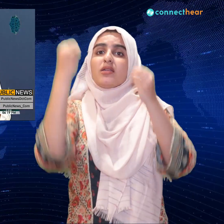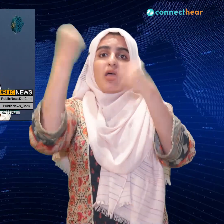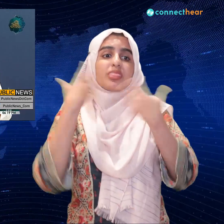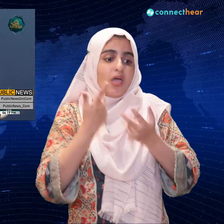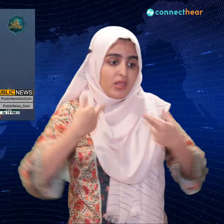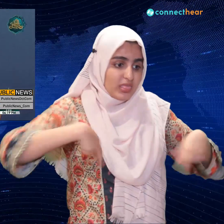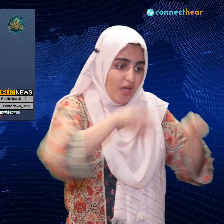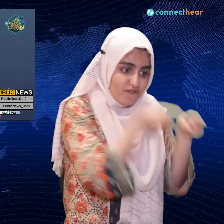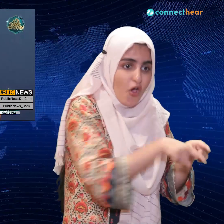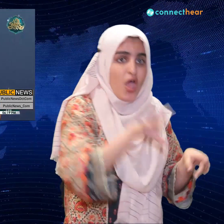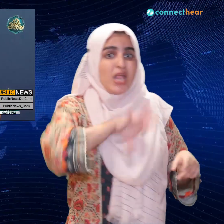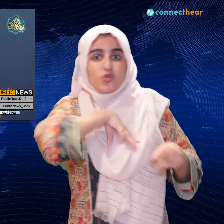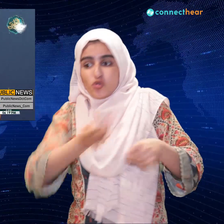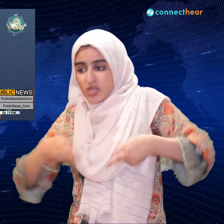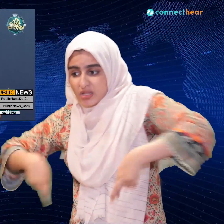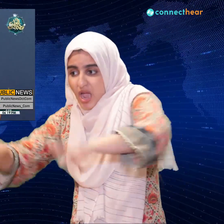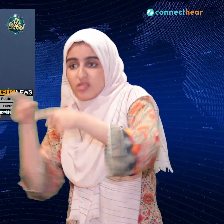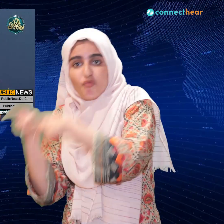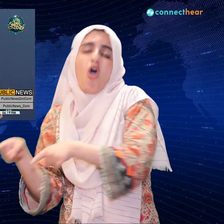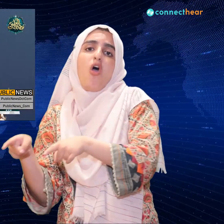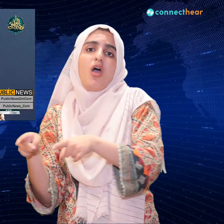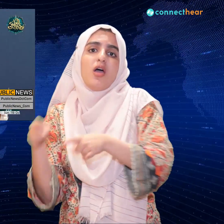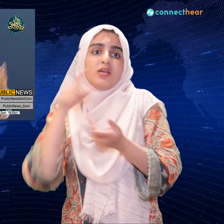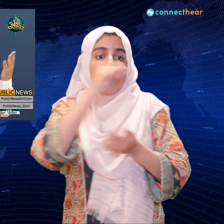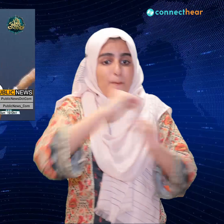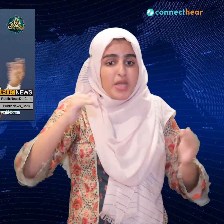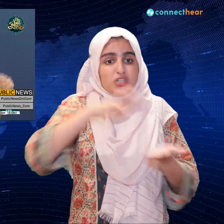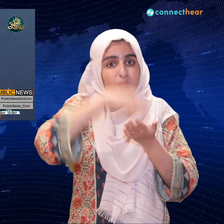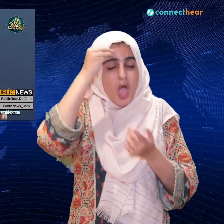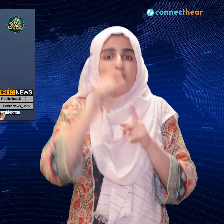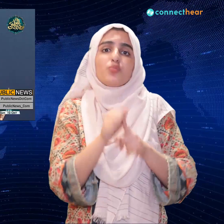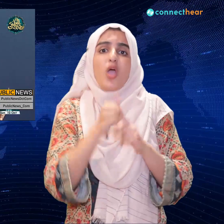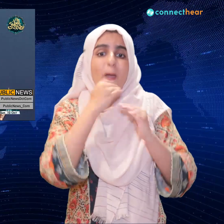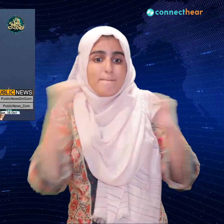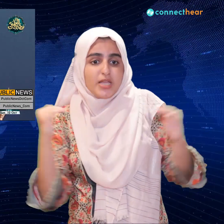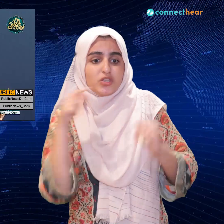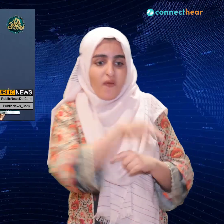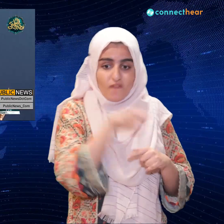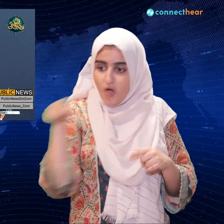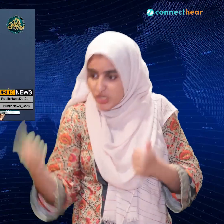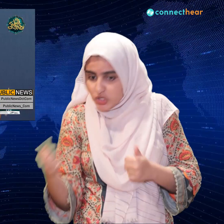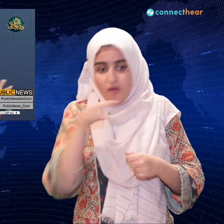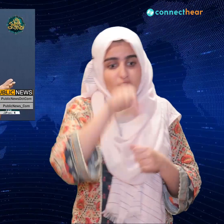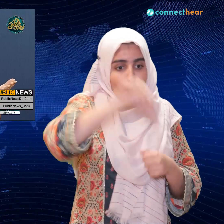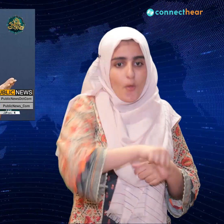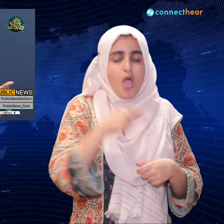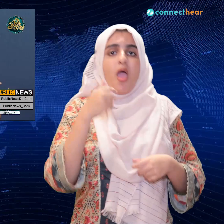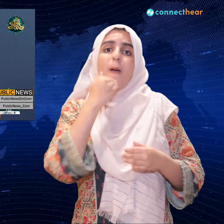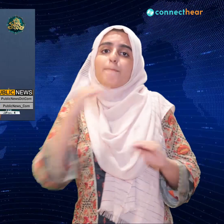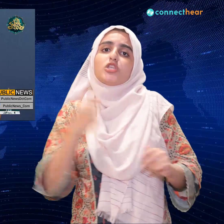ہے، جو تباہی کا راستہ ہے وہ یہ ہے. پتہ تو چلے بچوں کو، چوائسز تو اپنے بچوں کے سامنے رکھیں. ابھی تک